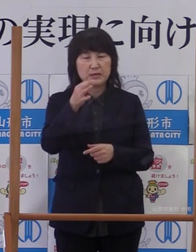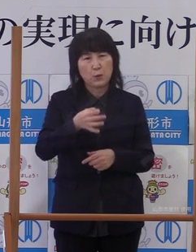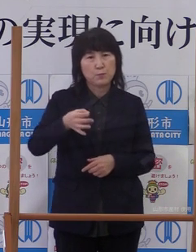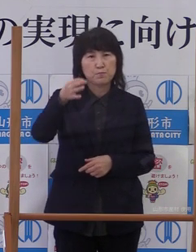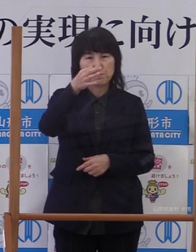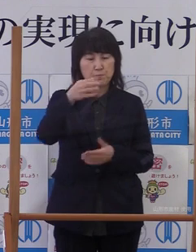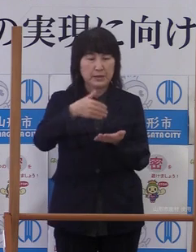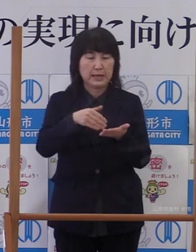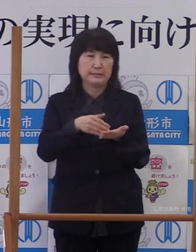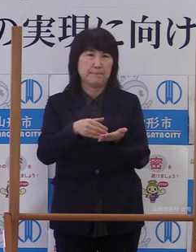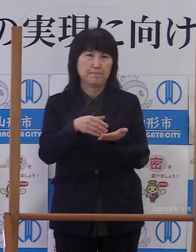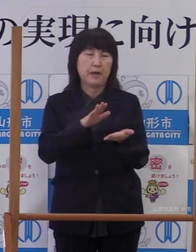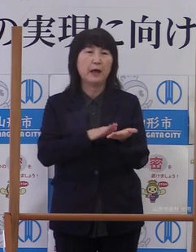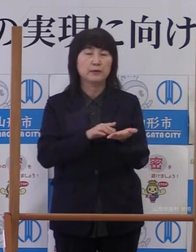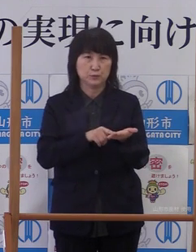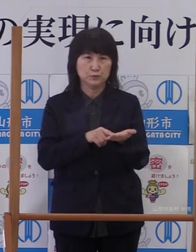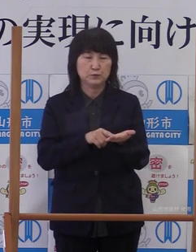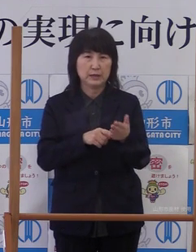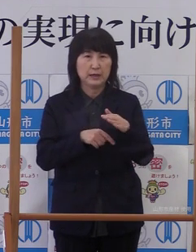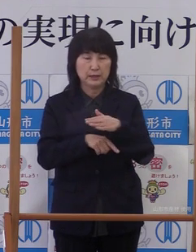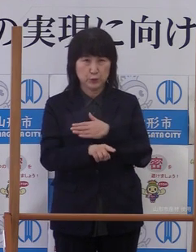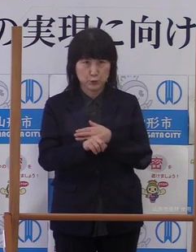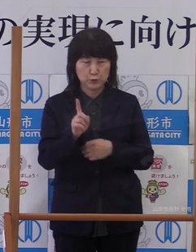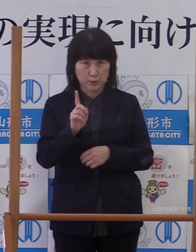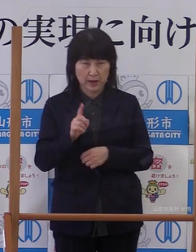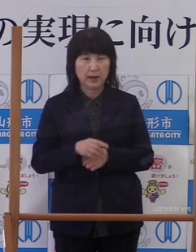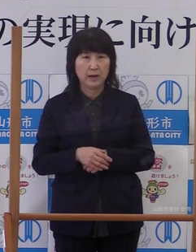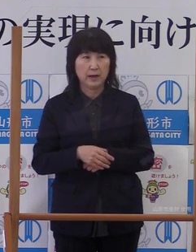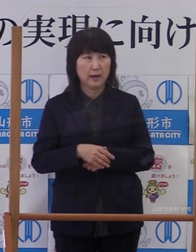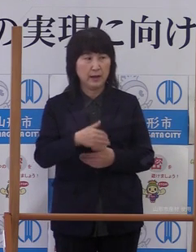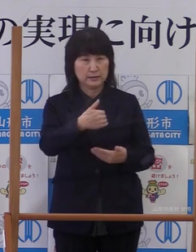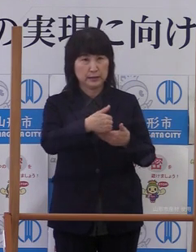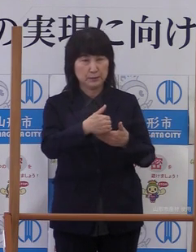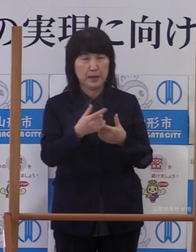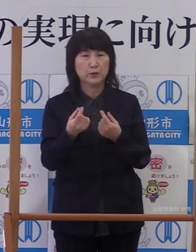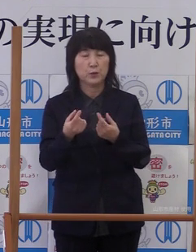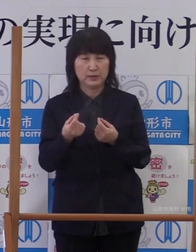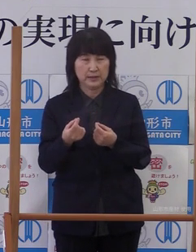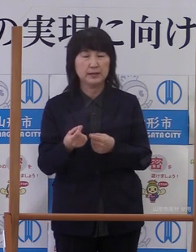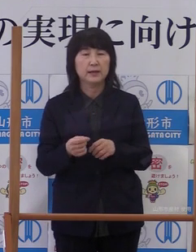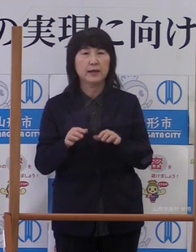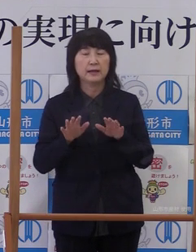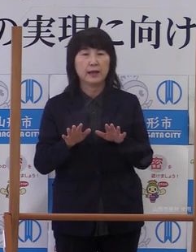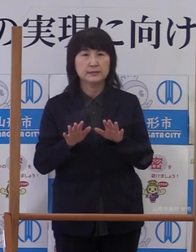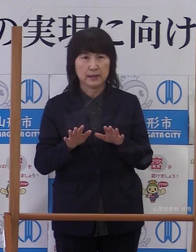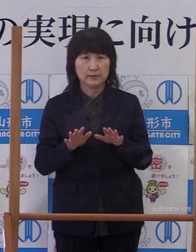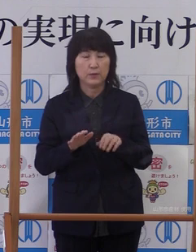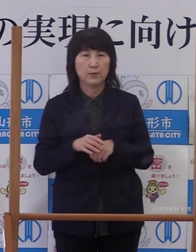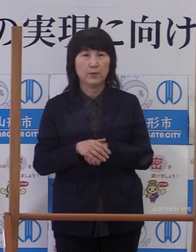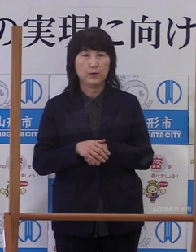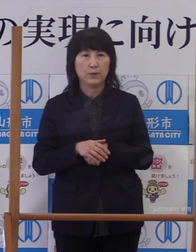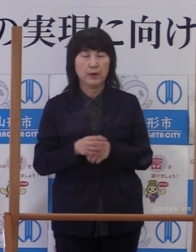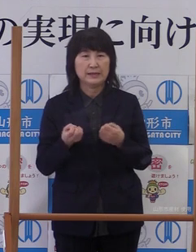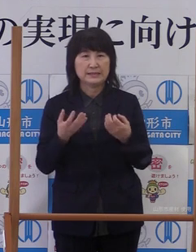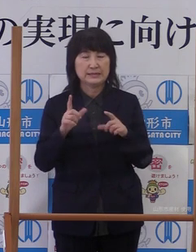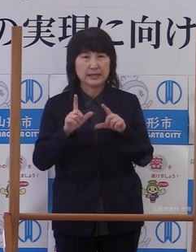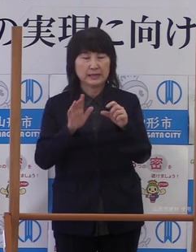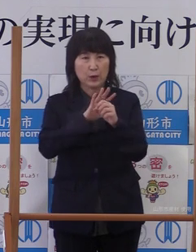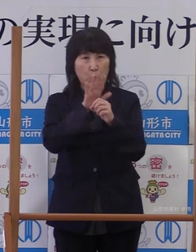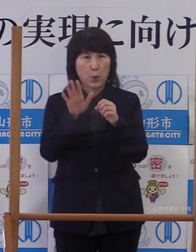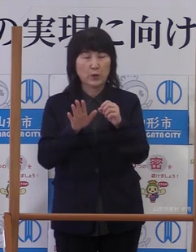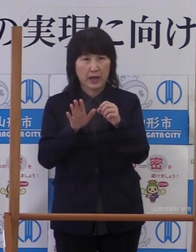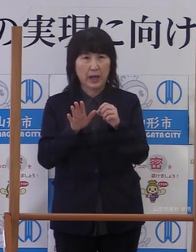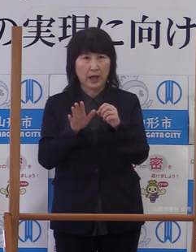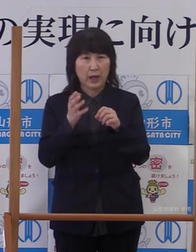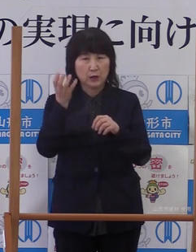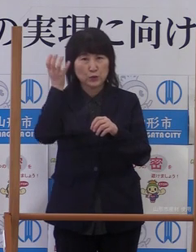今回計上しております。で、理由はですね、まさにおっしゃられた通り、現在の新型コロナで、まあ、予想